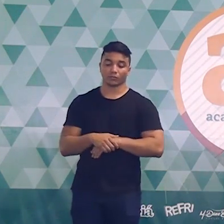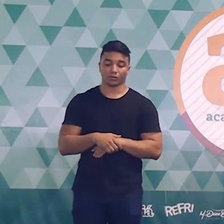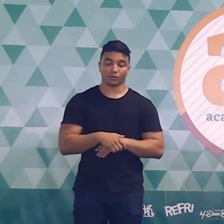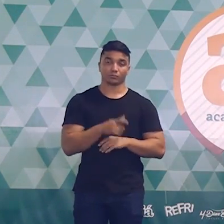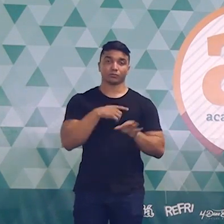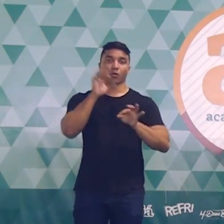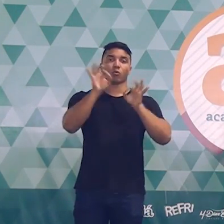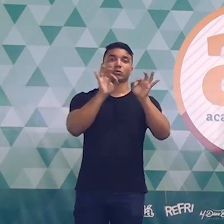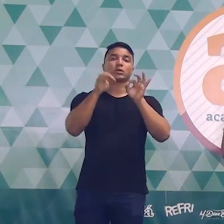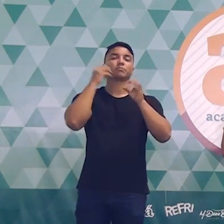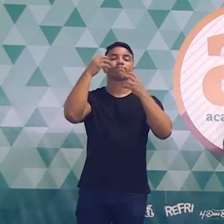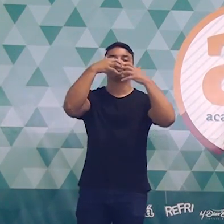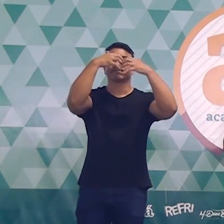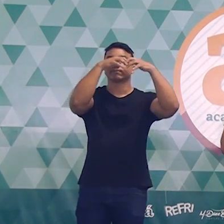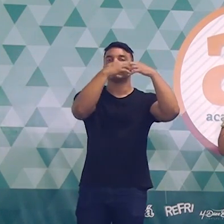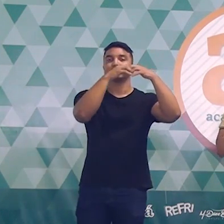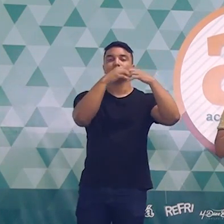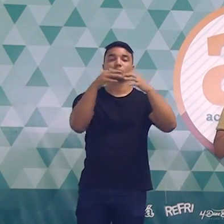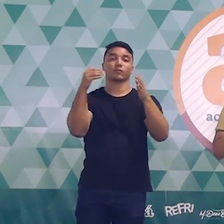um raciocínio final.